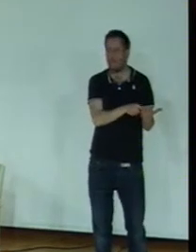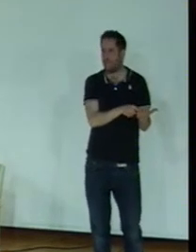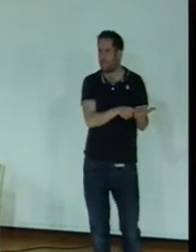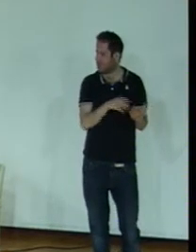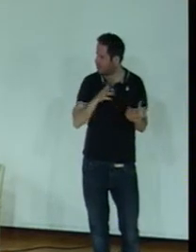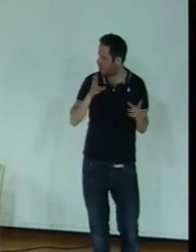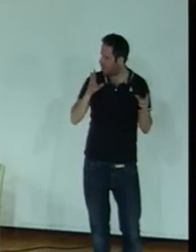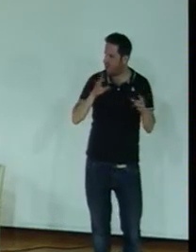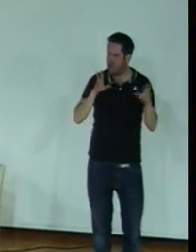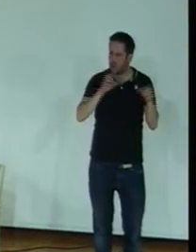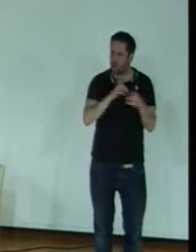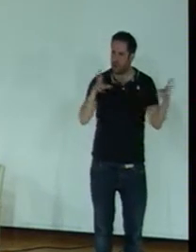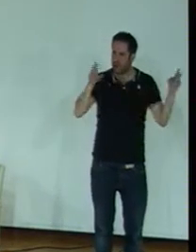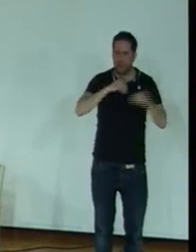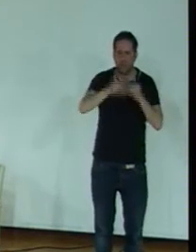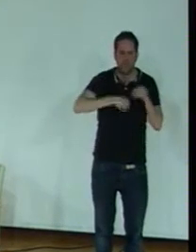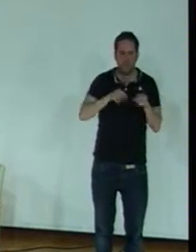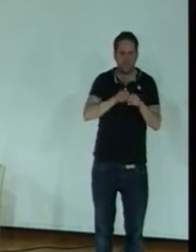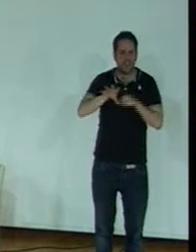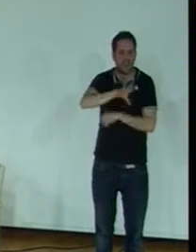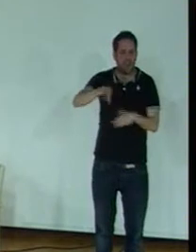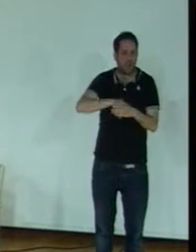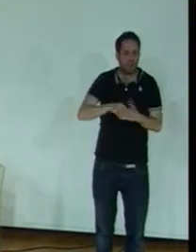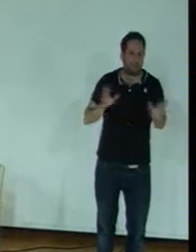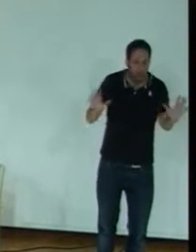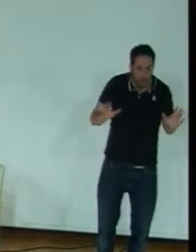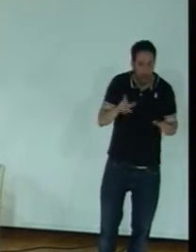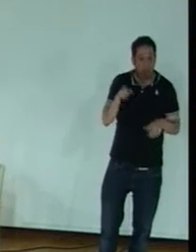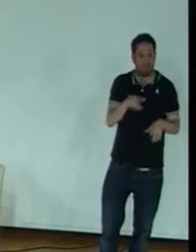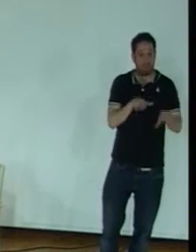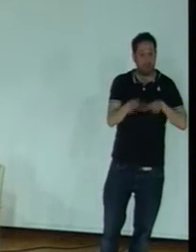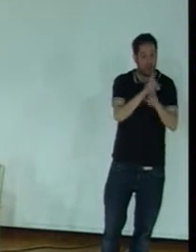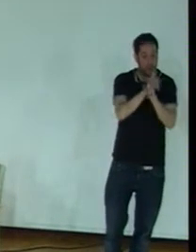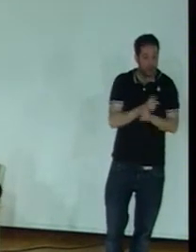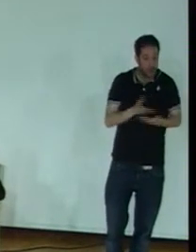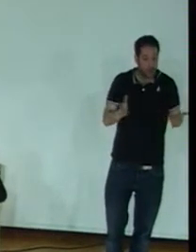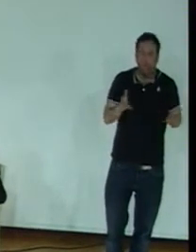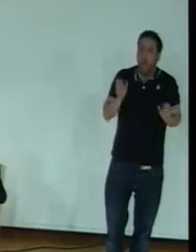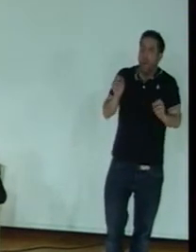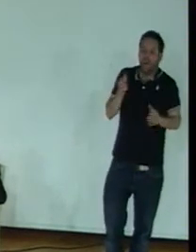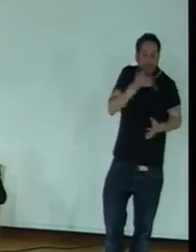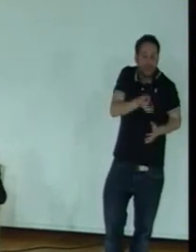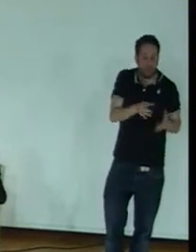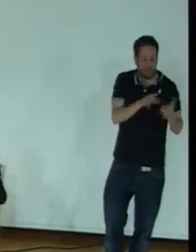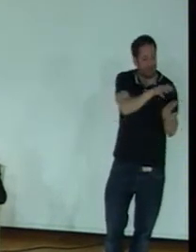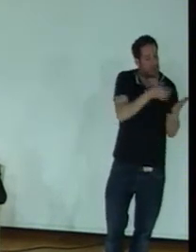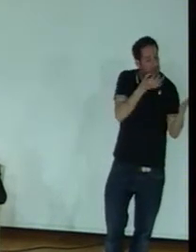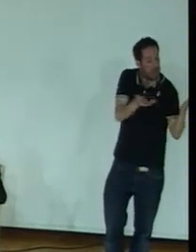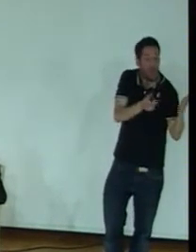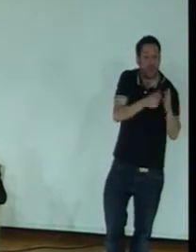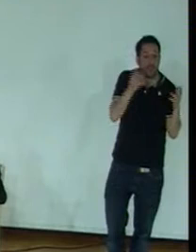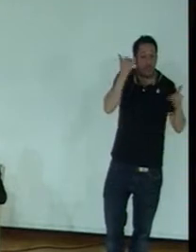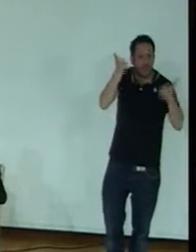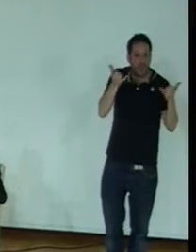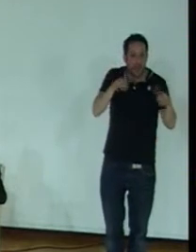Le Monde ou Mediapart, je ne sais plus, qui faisait un calcul assez simple. En disant, bon, admettons, je vous lis le paragraphe, admettons qu'il existe un